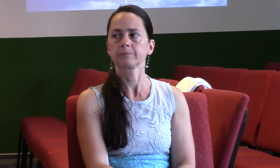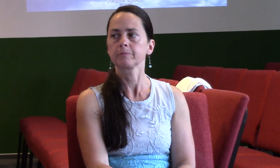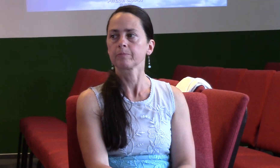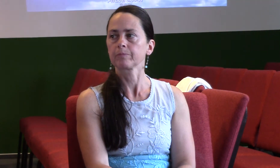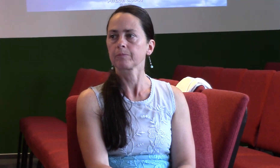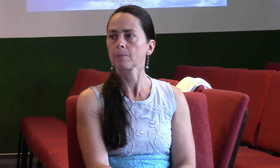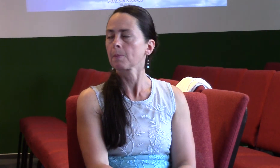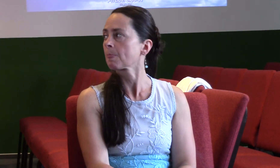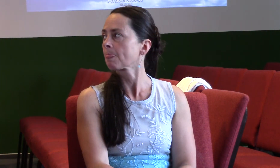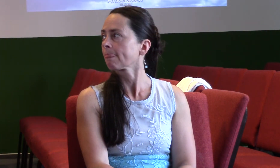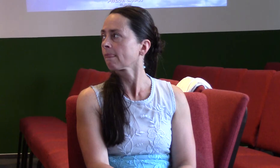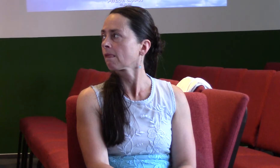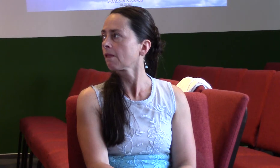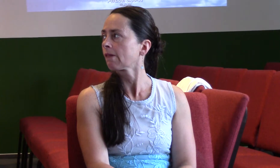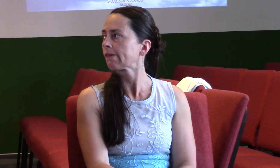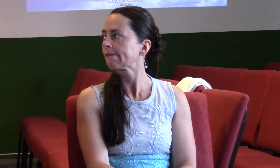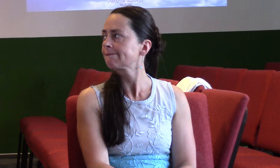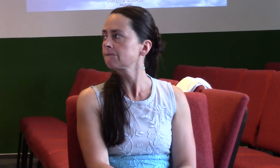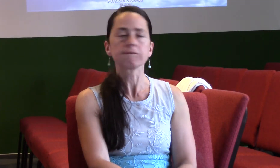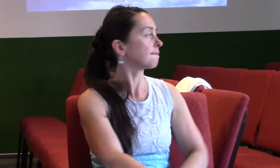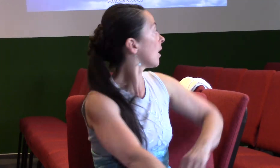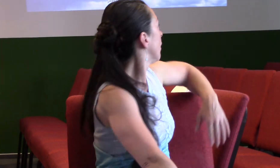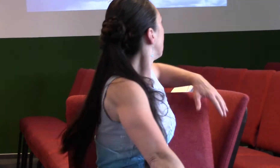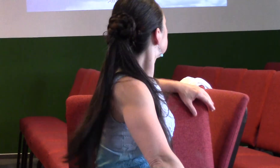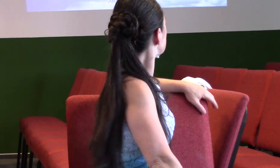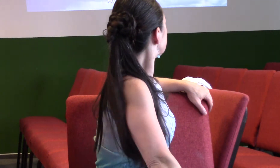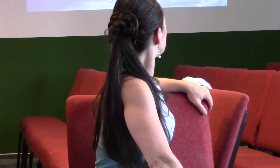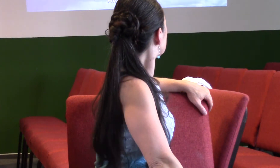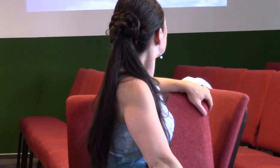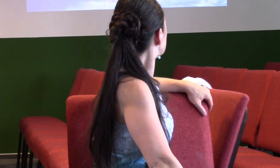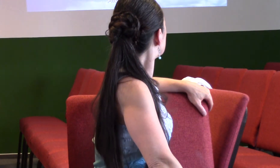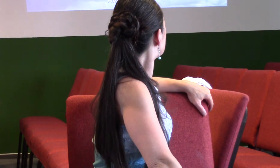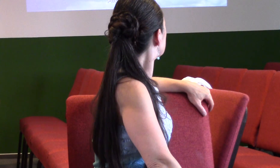A tak je ještě jedna věc. Když satan ví,